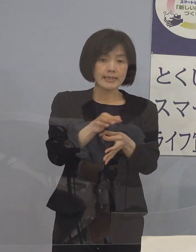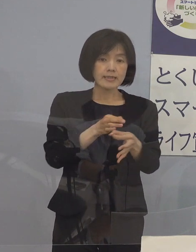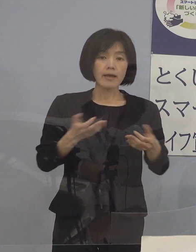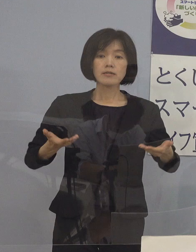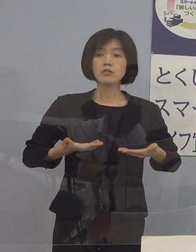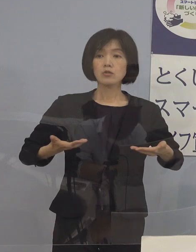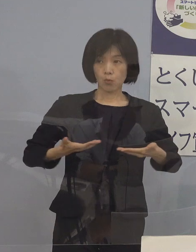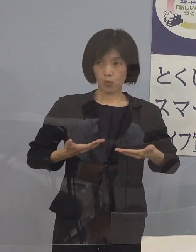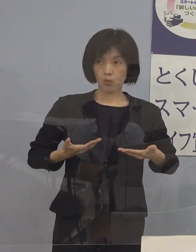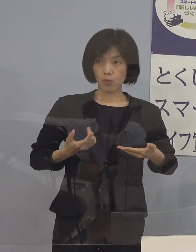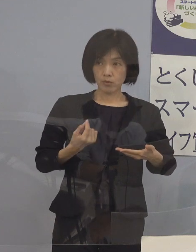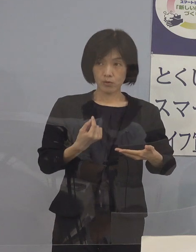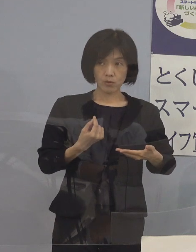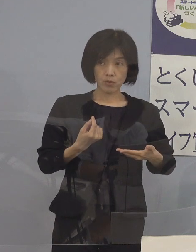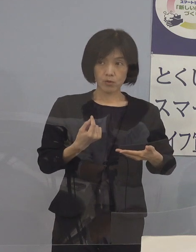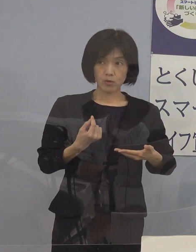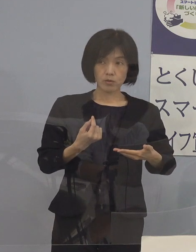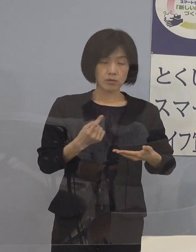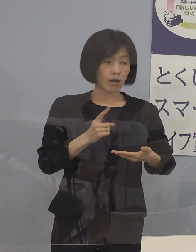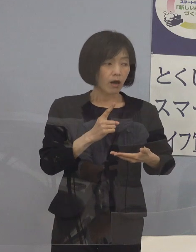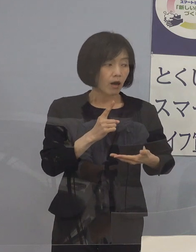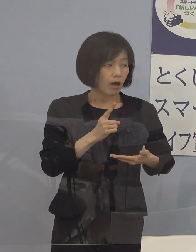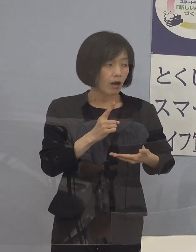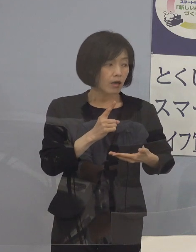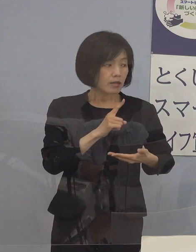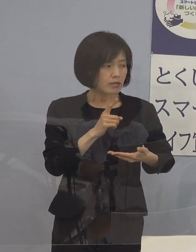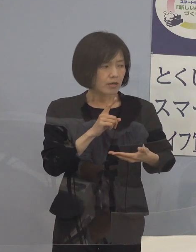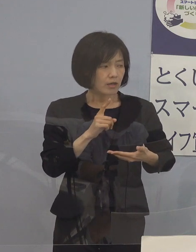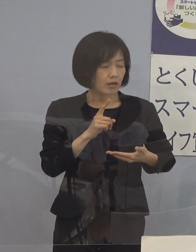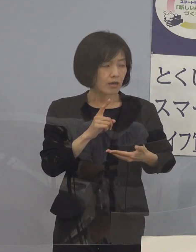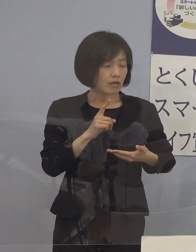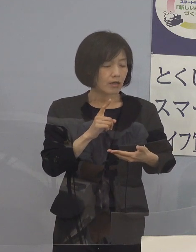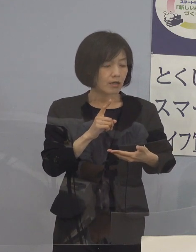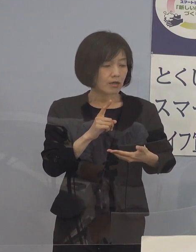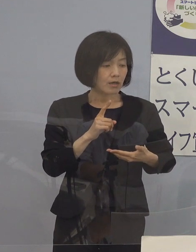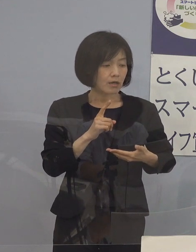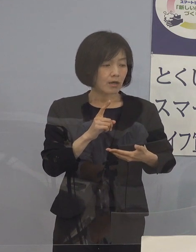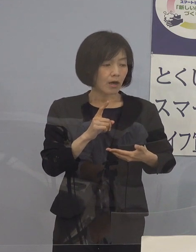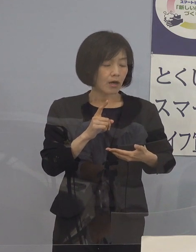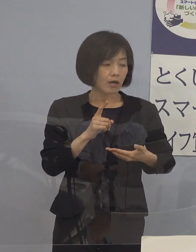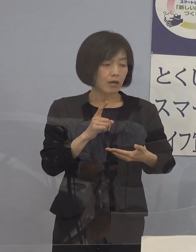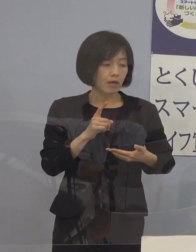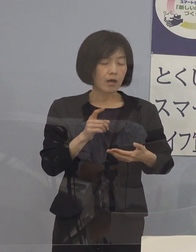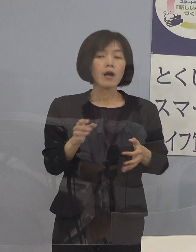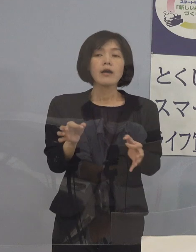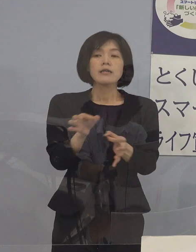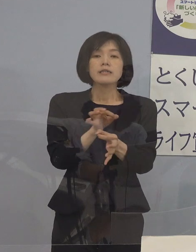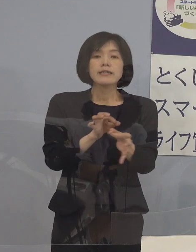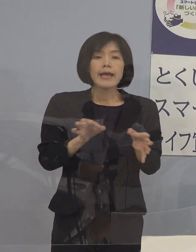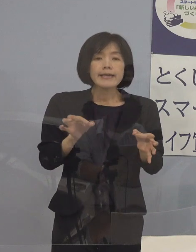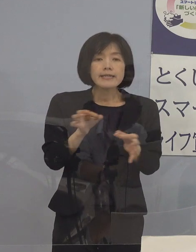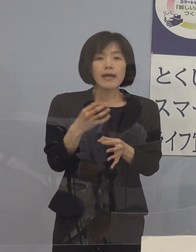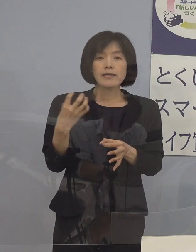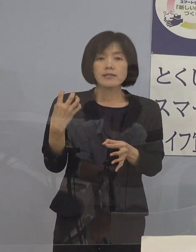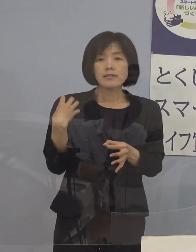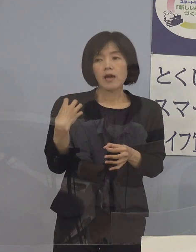事なんですけど、何か関わりがある 経営者の方です 。経営者の方、 はい、